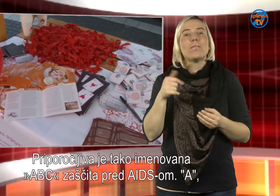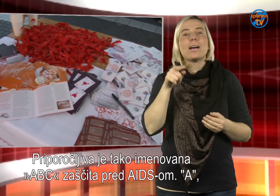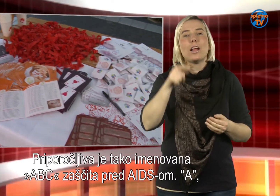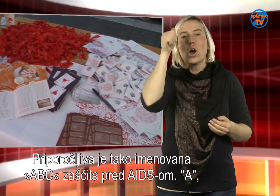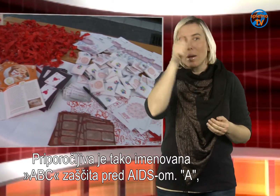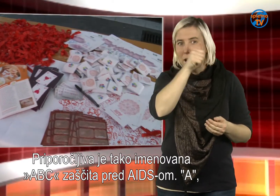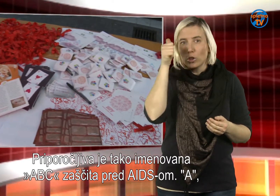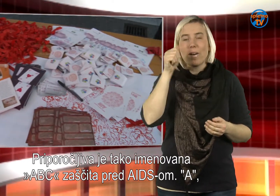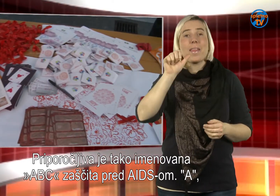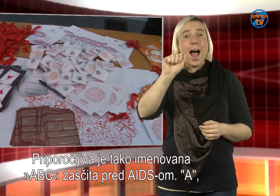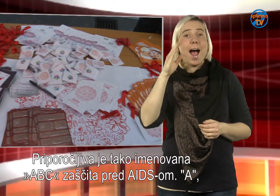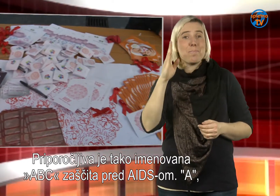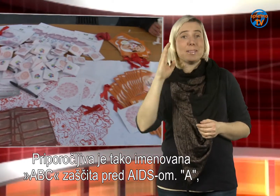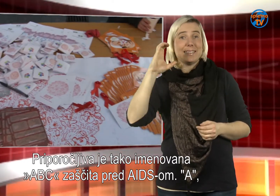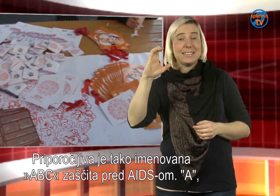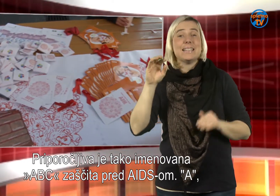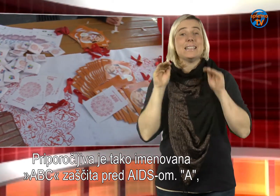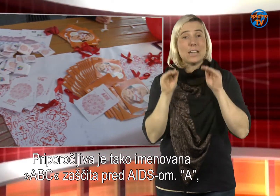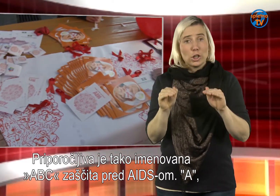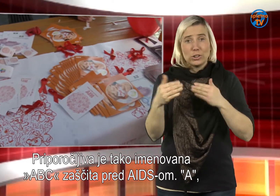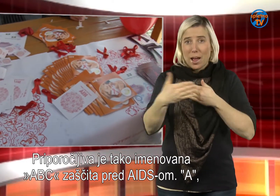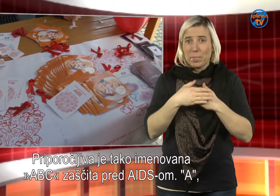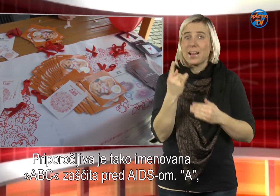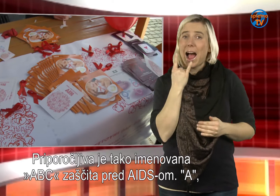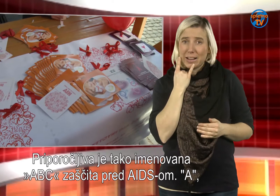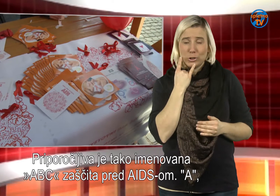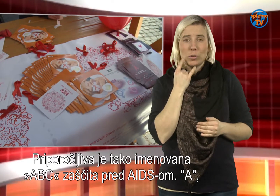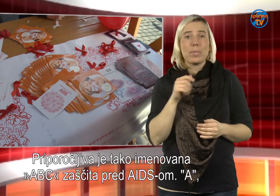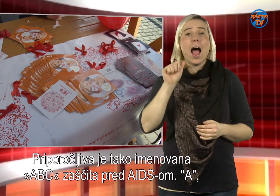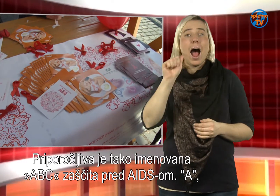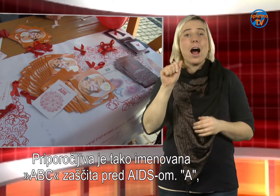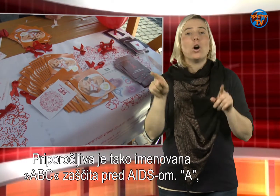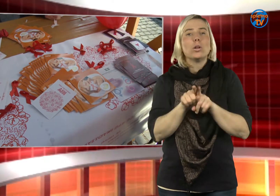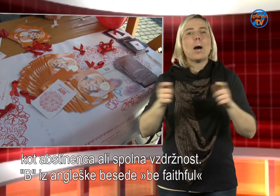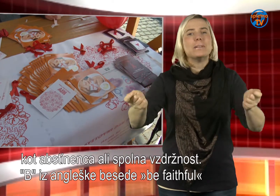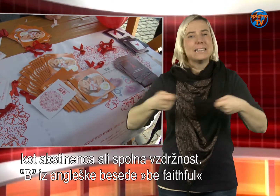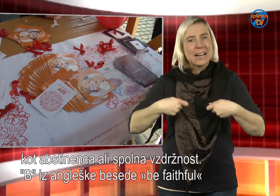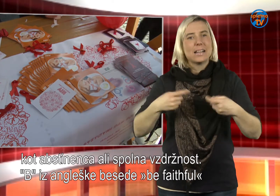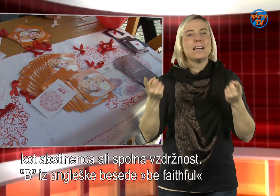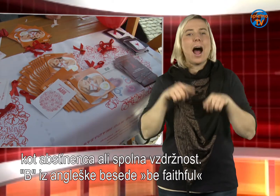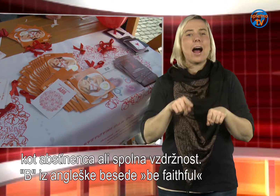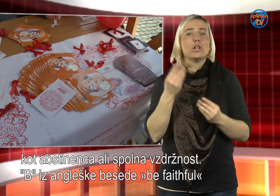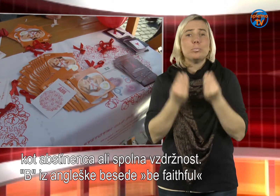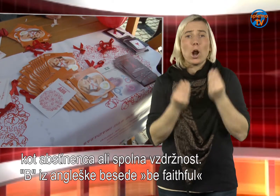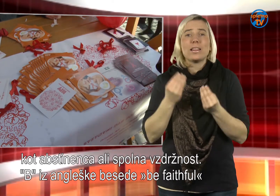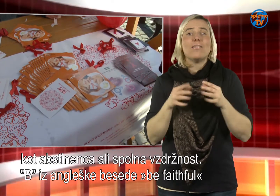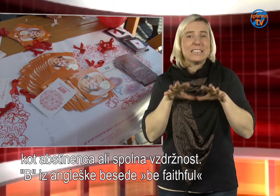Priporočljiva je tako imenovana ABC zaščita pred aidsom. A kot abstinenca ali spolna